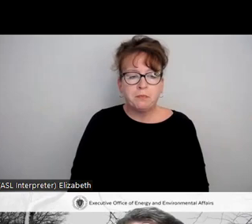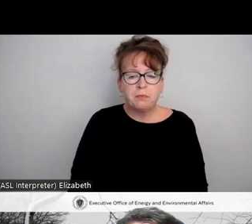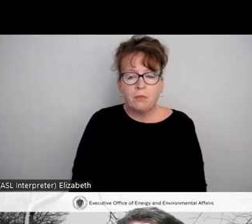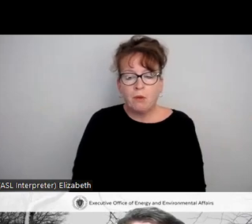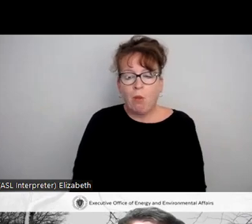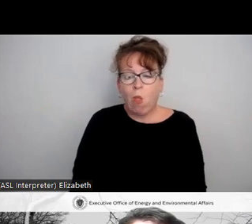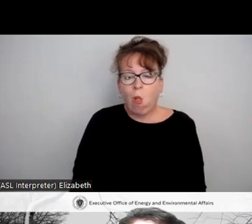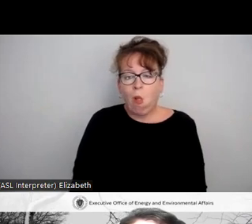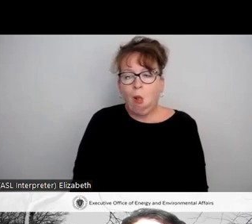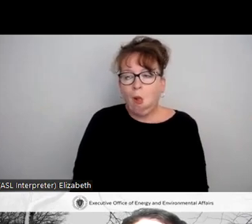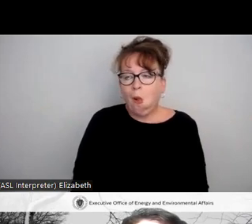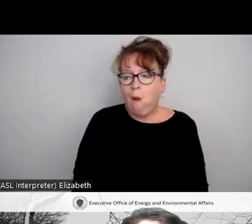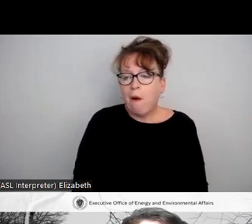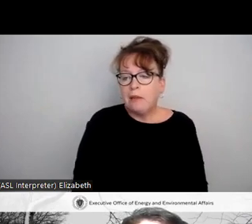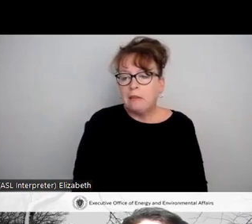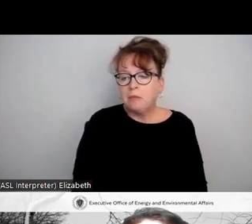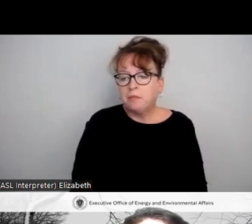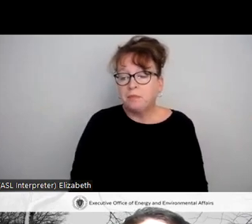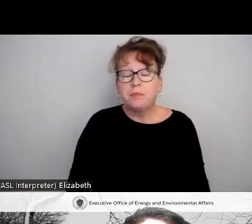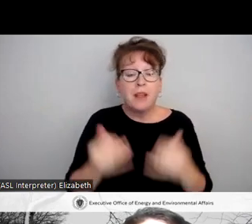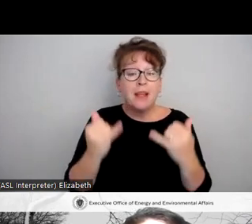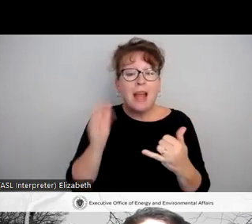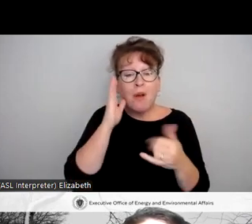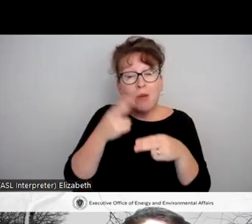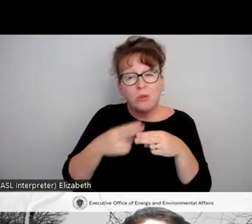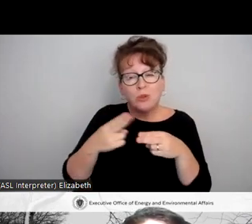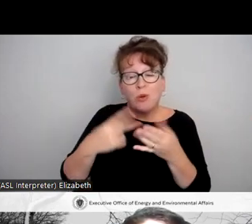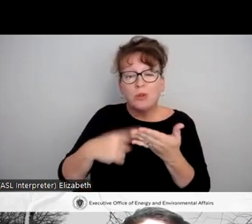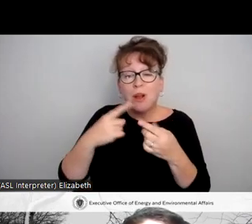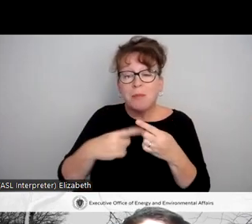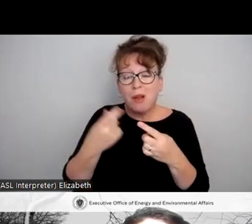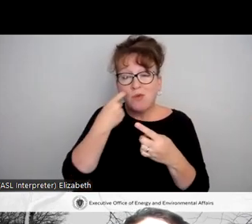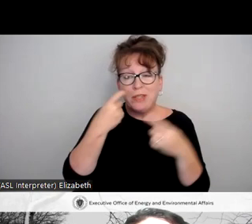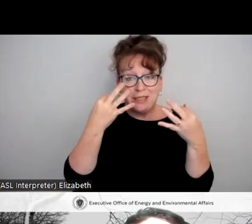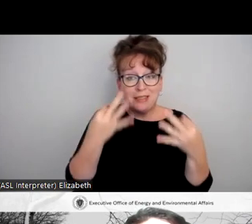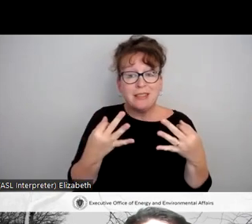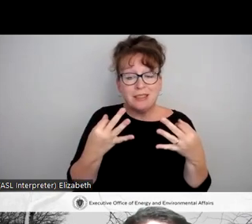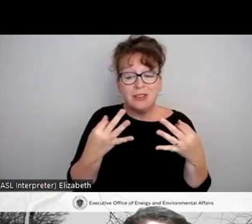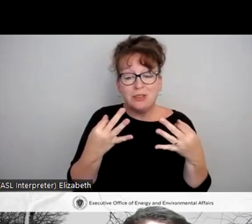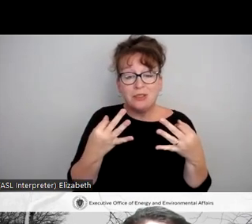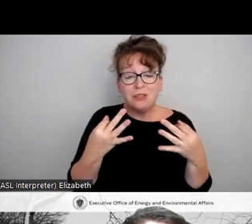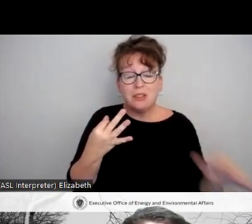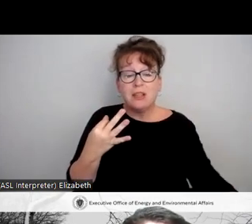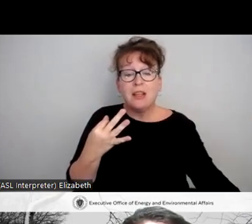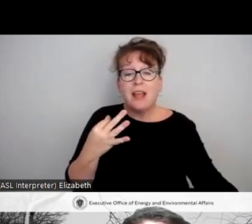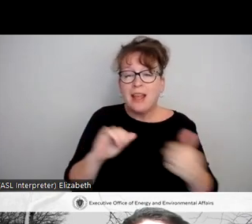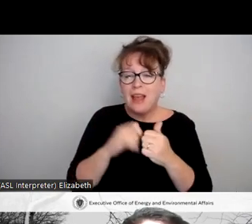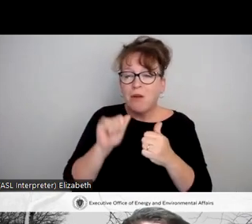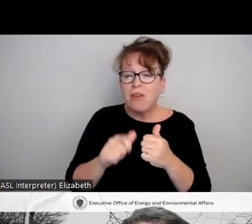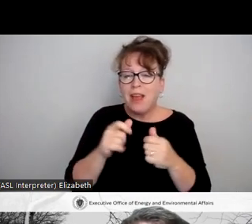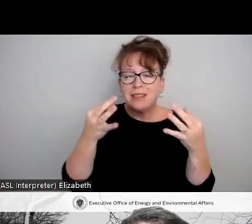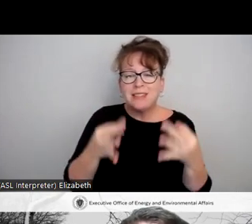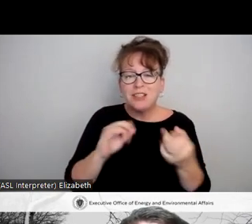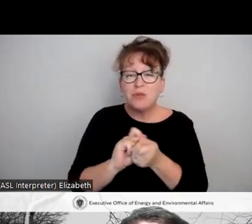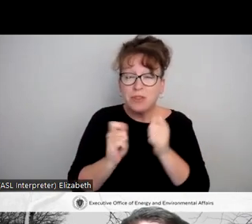grupo en inglés para que entendamos Qué es lo que está preguntando esa persona en portugués eh